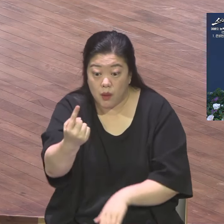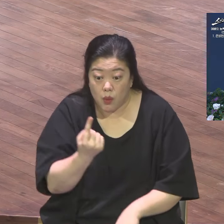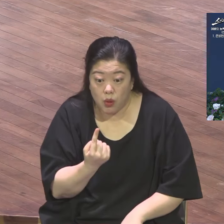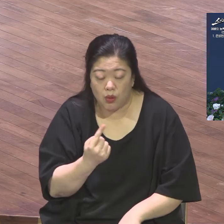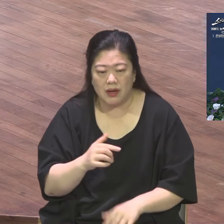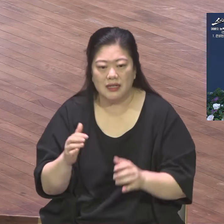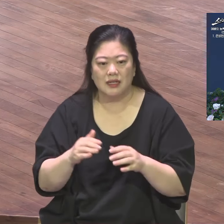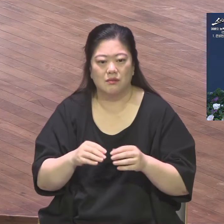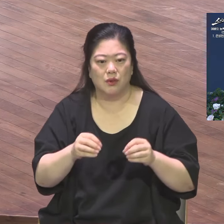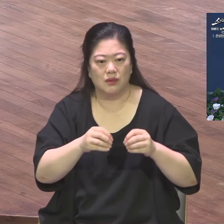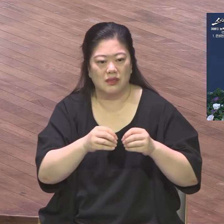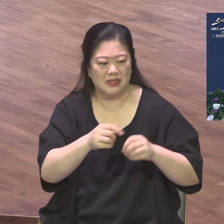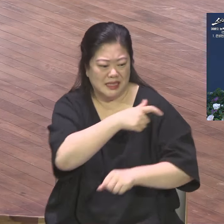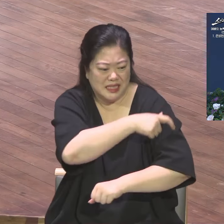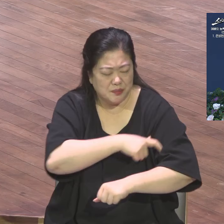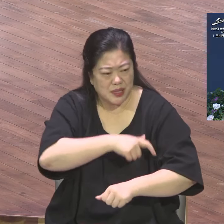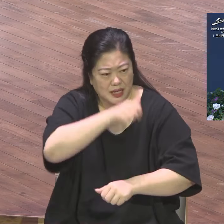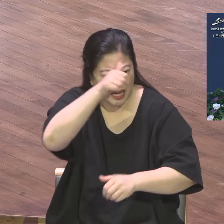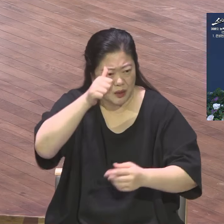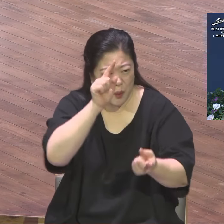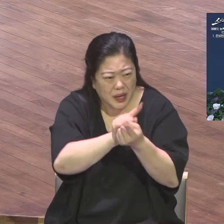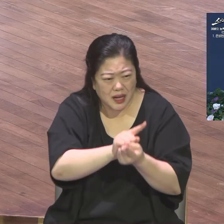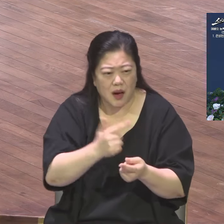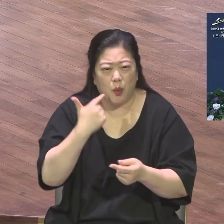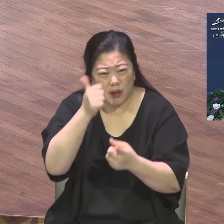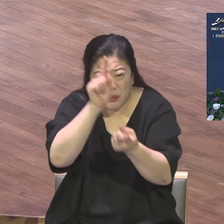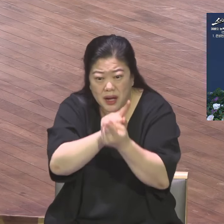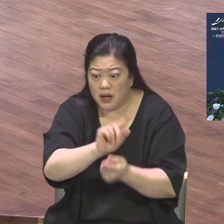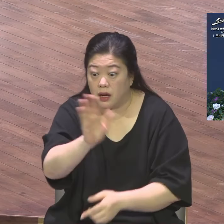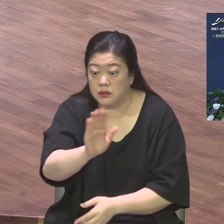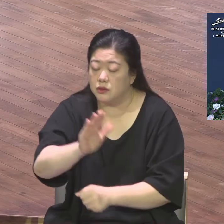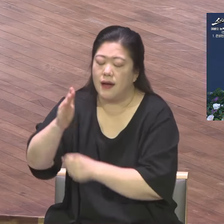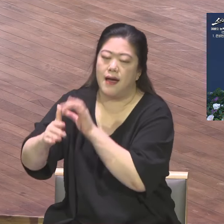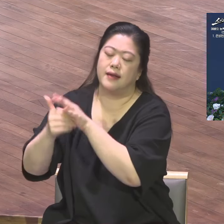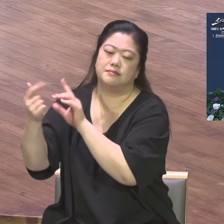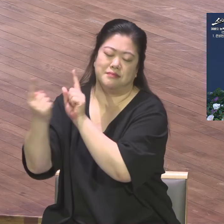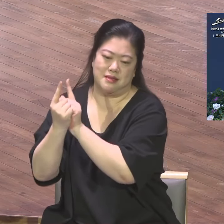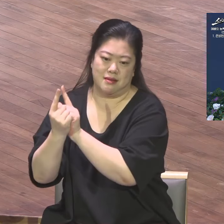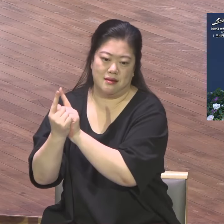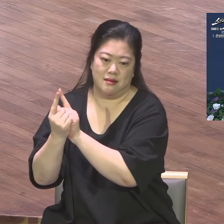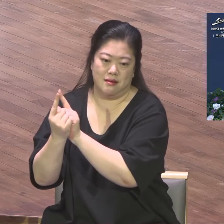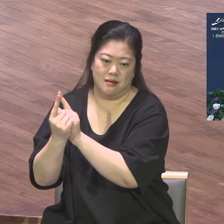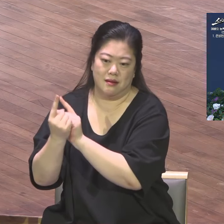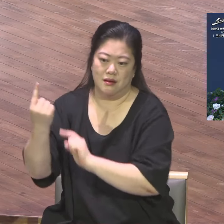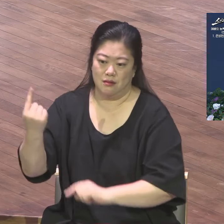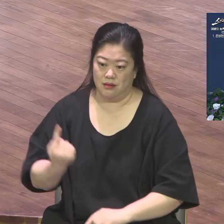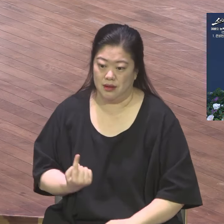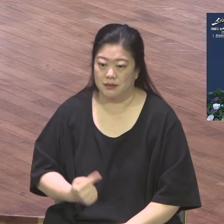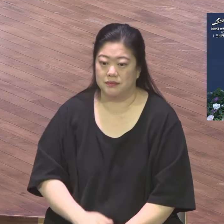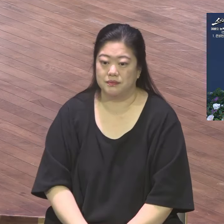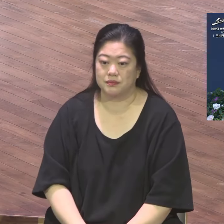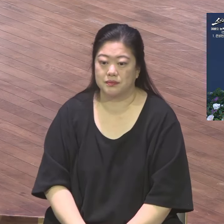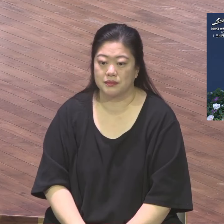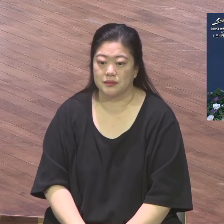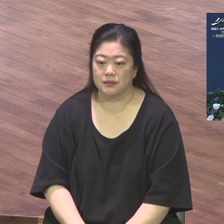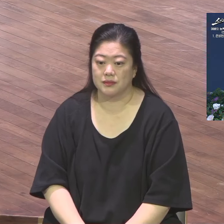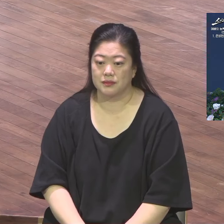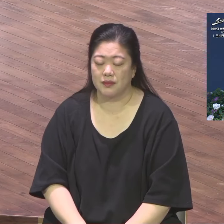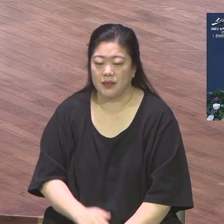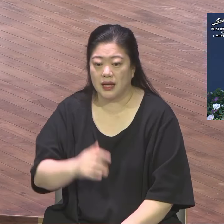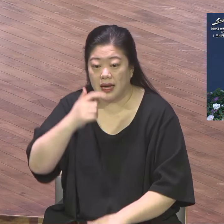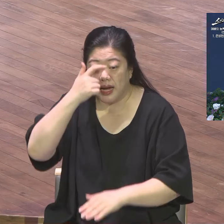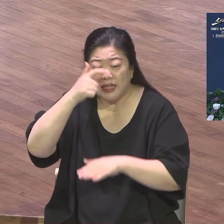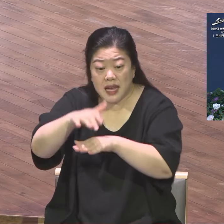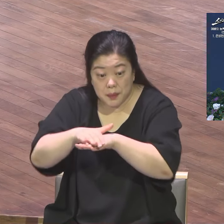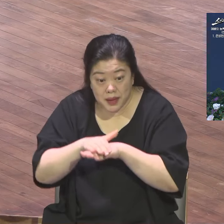예배예요. 그럼 나올 때부터 실패하죠. 누구 때문에 가고, 뭐 때문에 가고, 뭐 때문에 가고 그렇습니까? 하나님 앞에 나오려고 가야